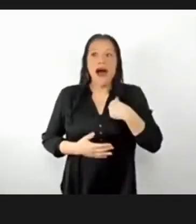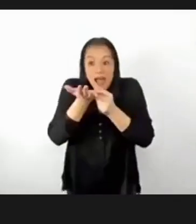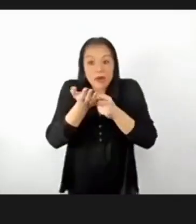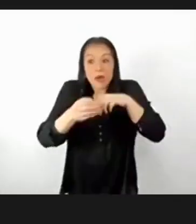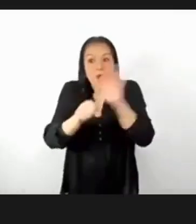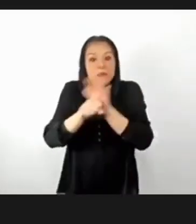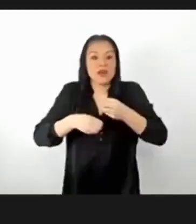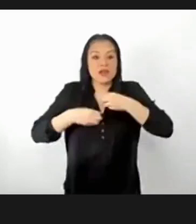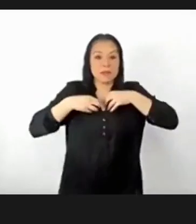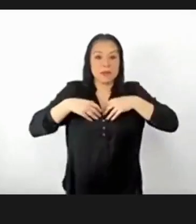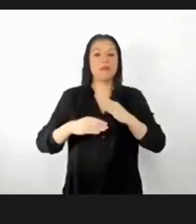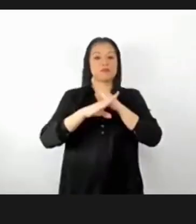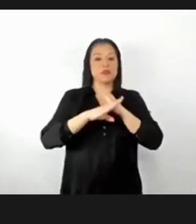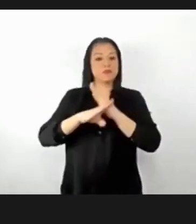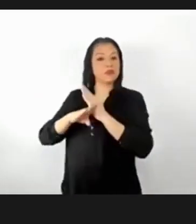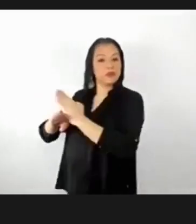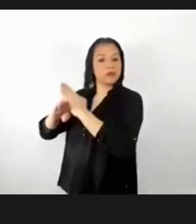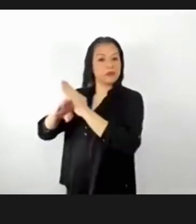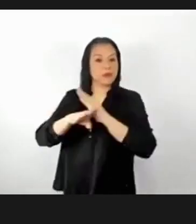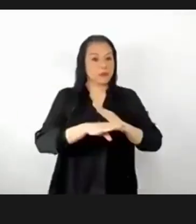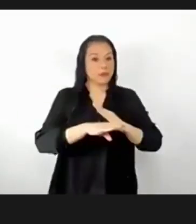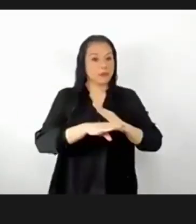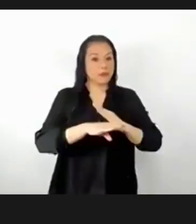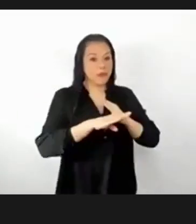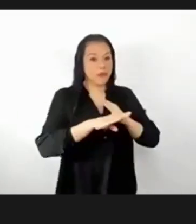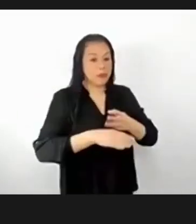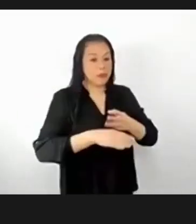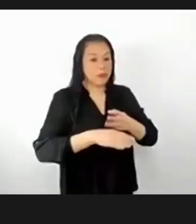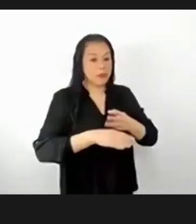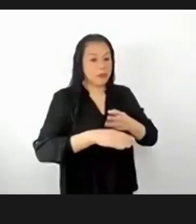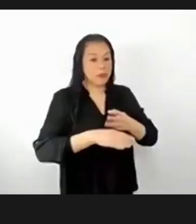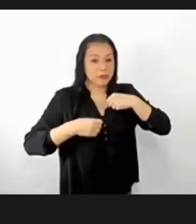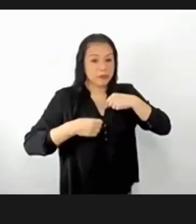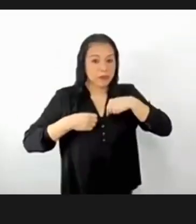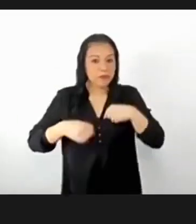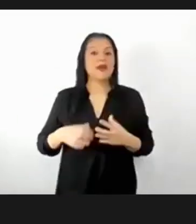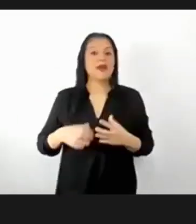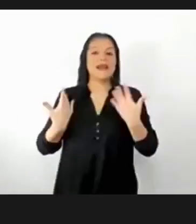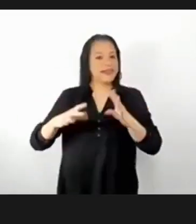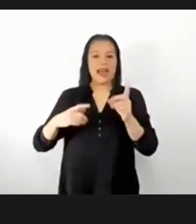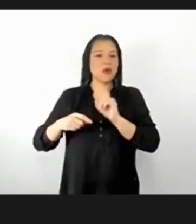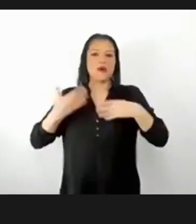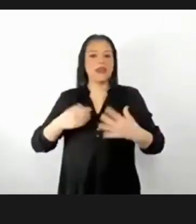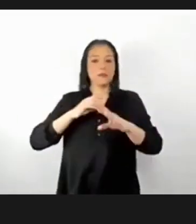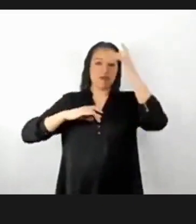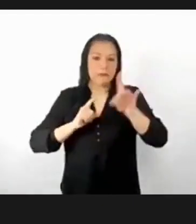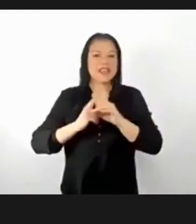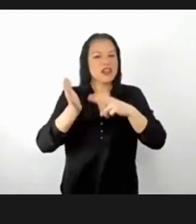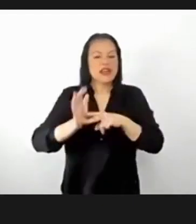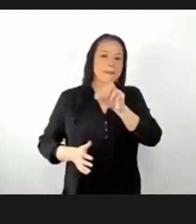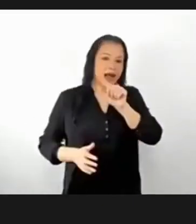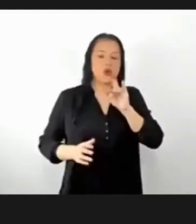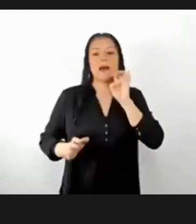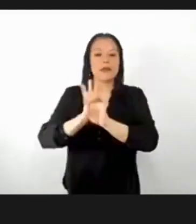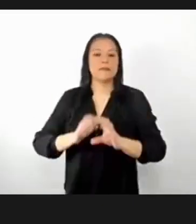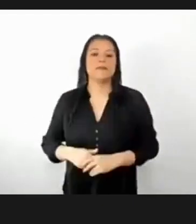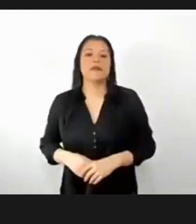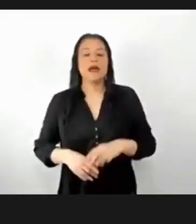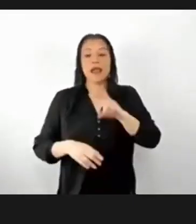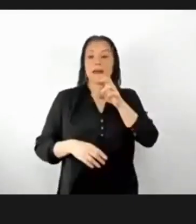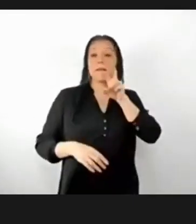y produzca defensas contra ese microbio y quede defendido. Eso es una vacuna.